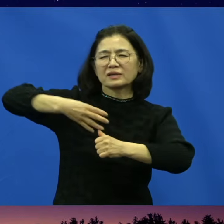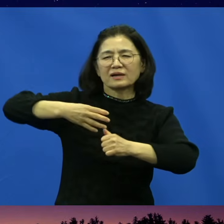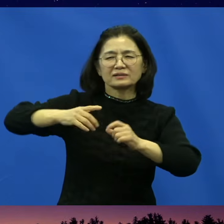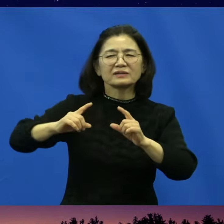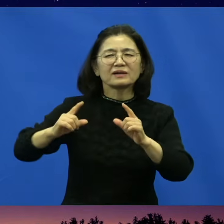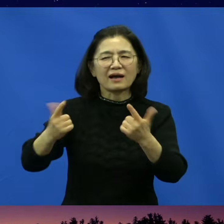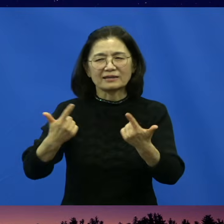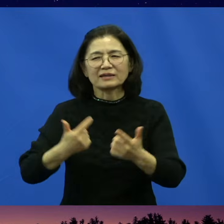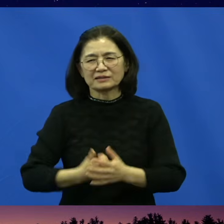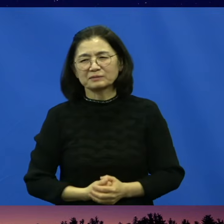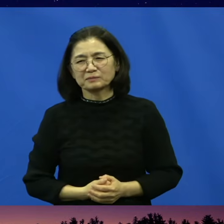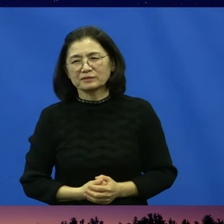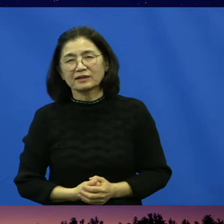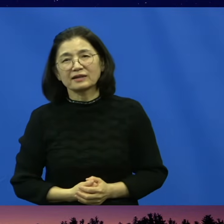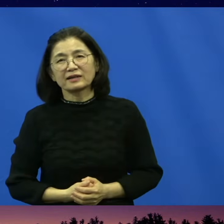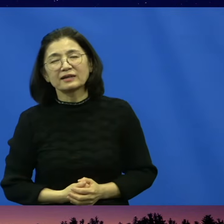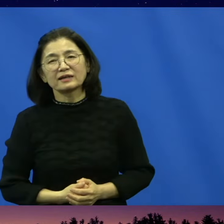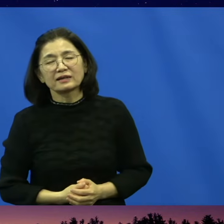아니하시리이다.